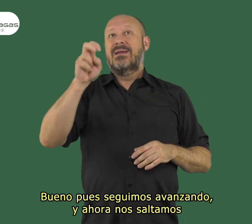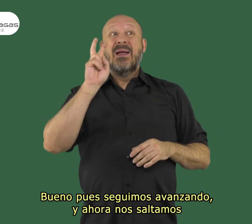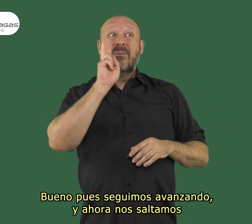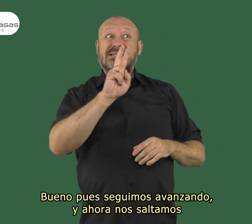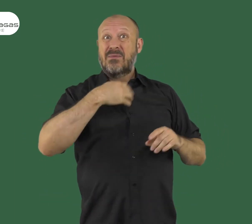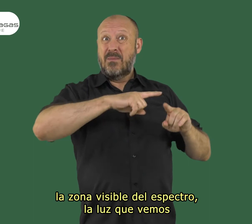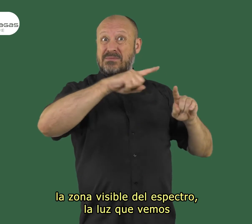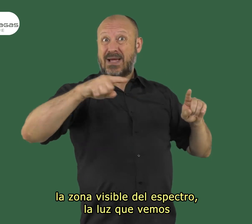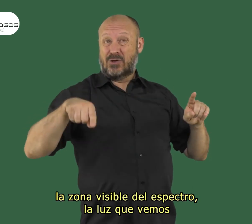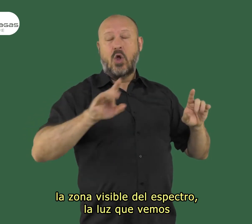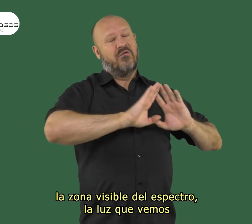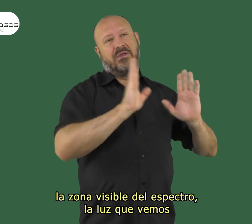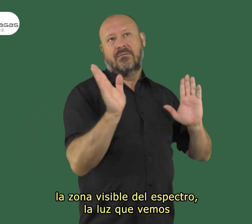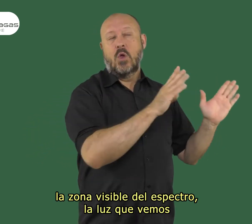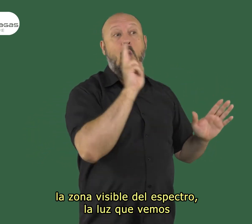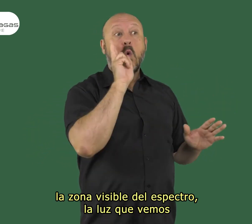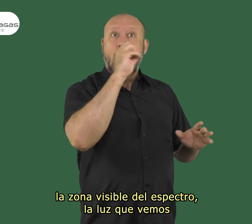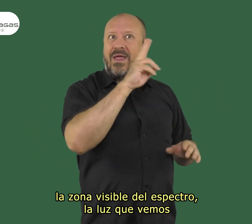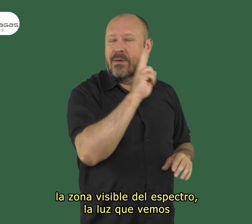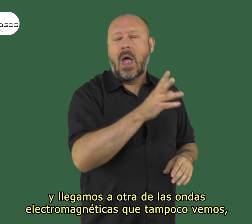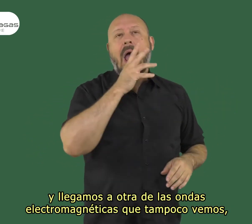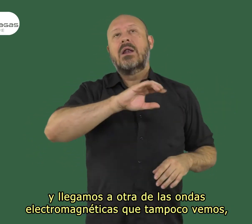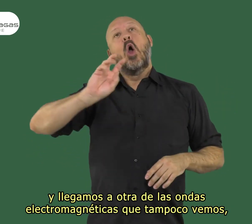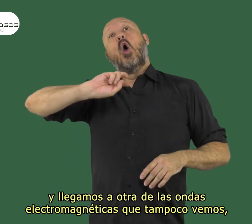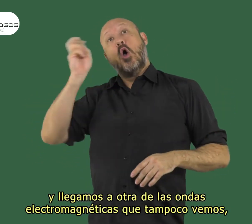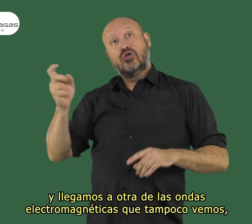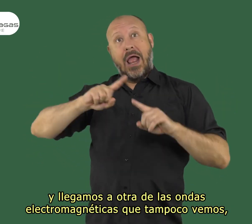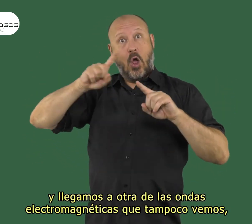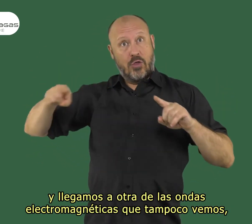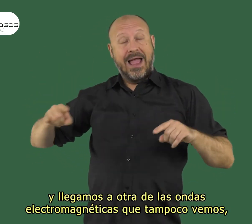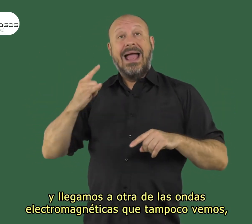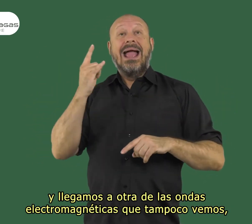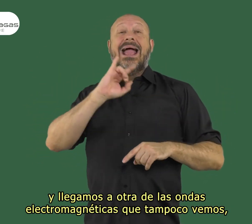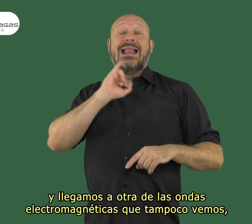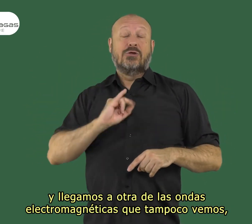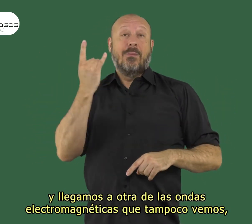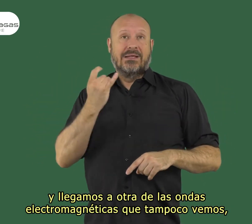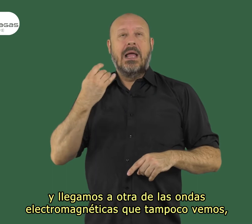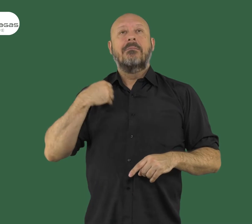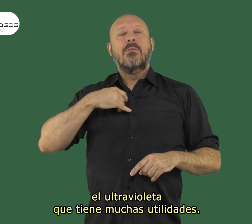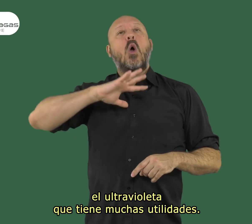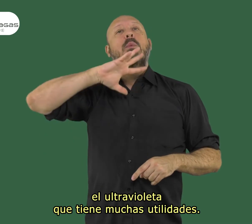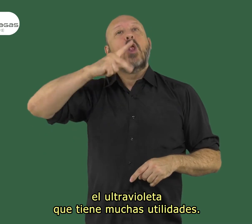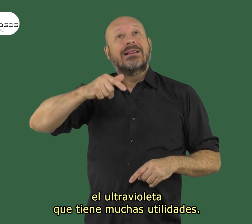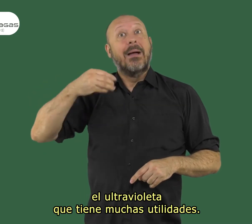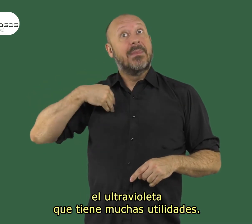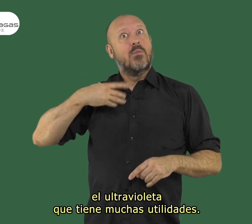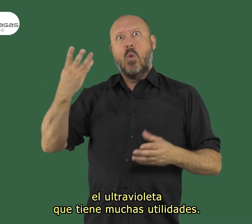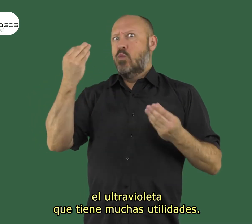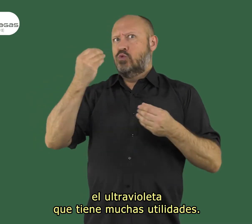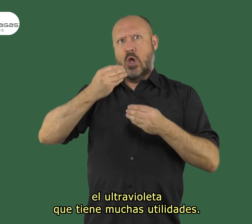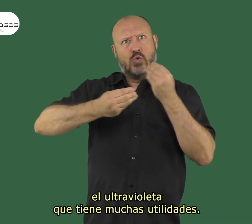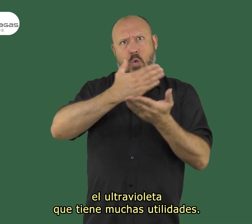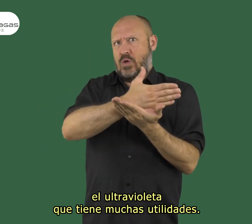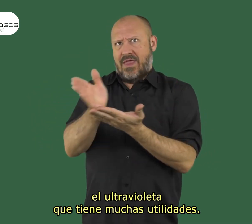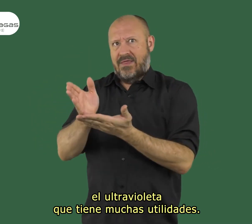ahora nos saltamos la zona visible del espectro, la luz que vemos, y llegamos a otra de las ondas electromagnéticas que tampoco vemos, el ultravioleta,